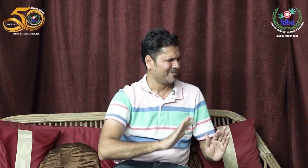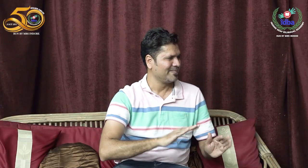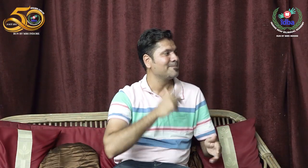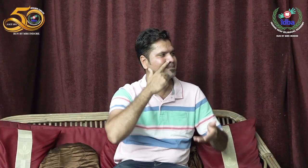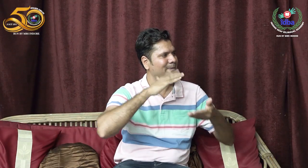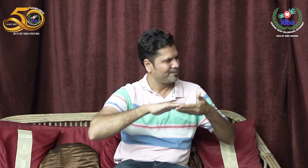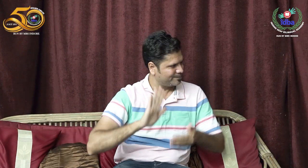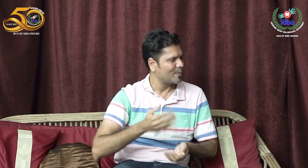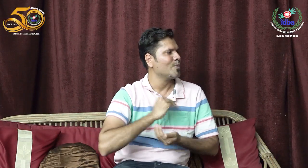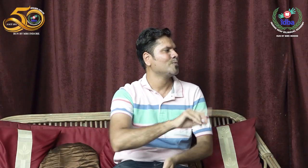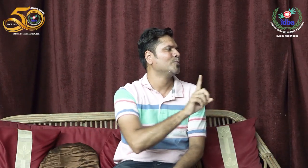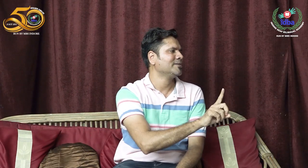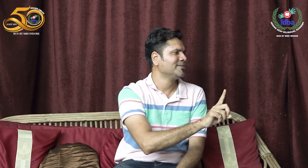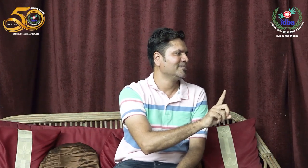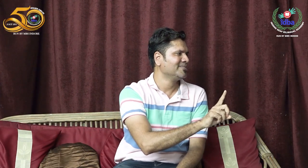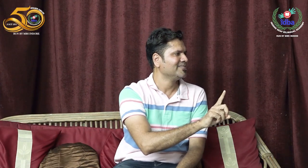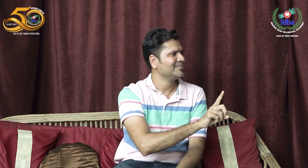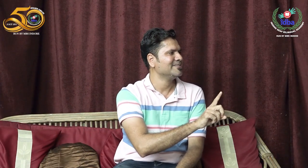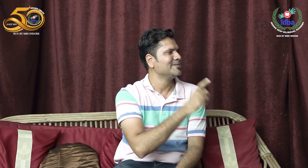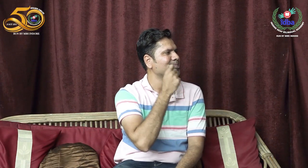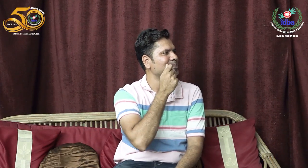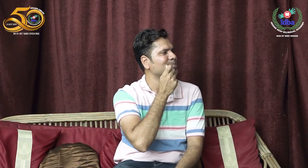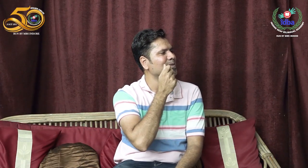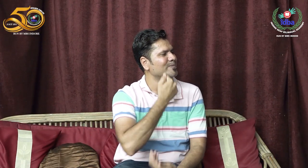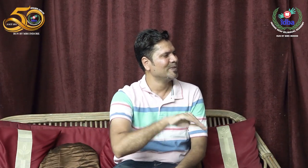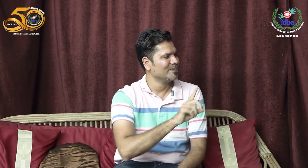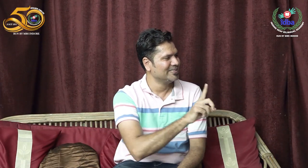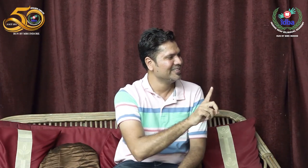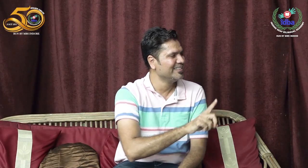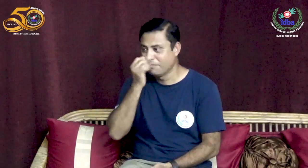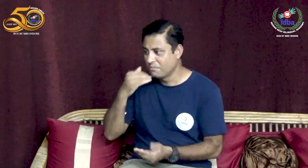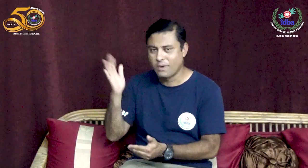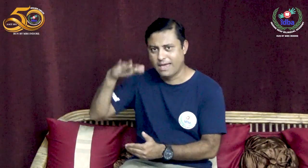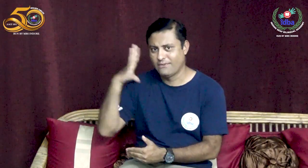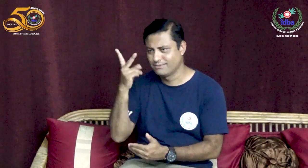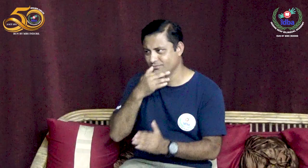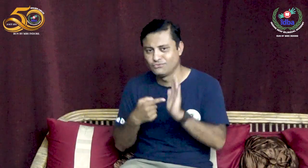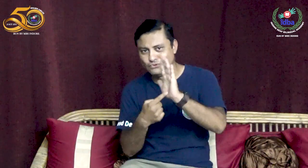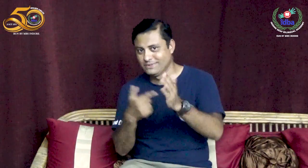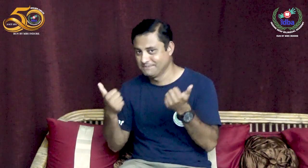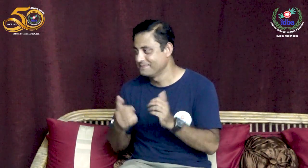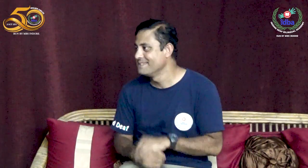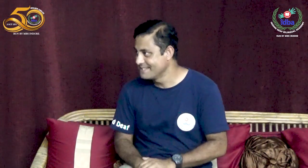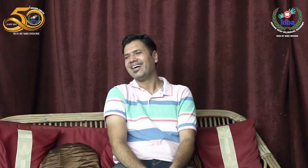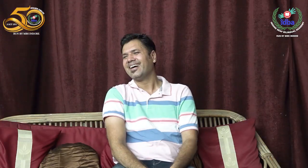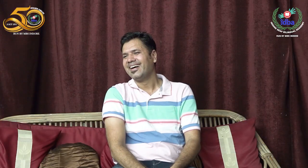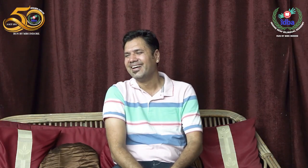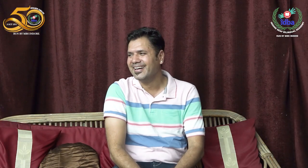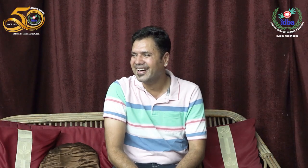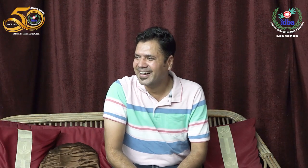हो गई? जी, मेरी वाइफ है और एक बच्चा है। लड़का है लड़की? जी, एक बेटा है मेरा। अभी वो आएगा नहीं, आएगा तो मैं आपको